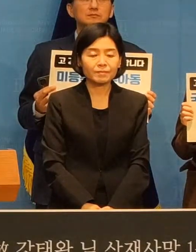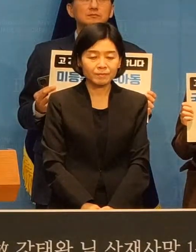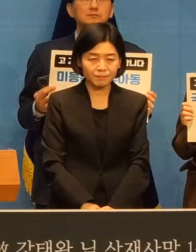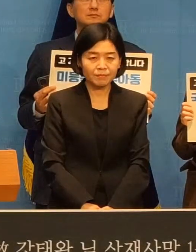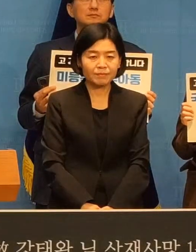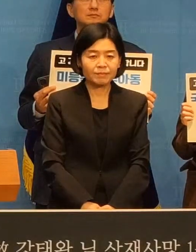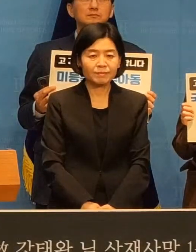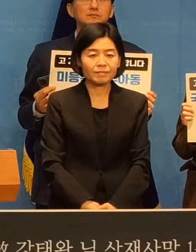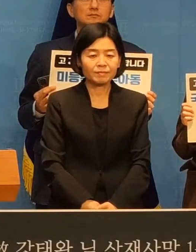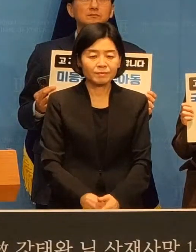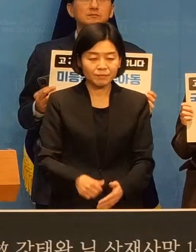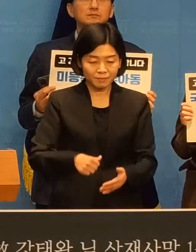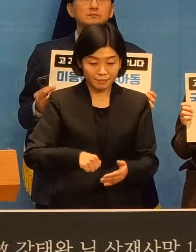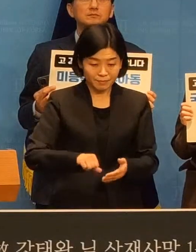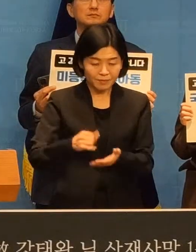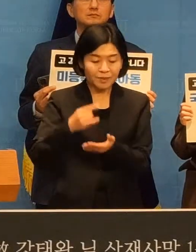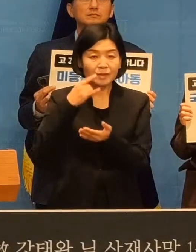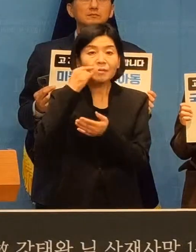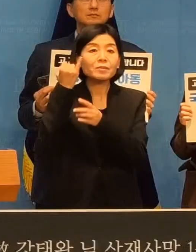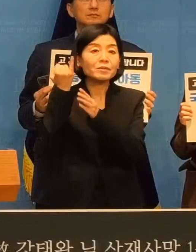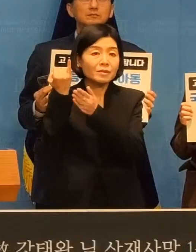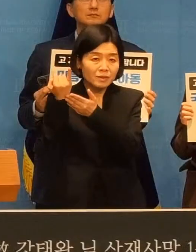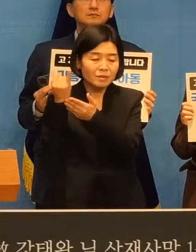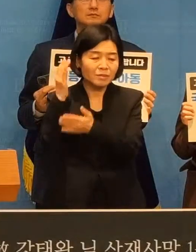어머니의 발언 감사드립니다.